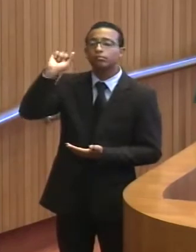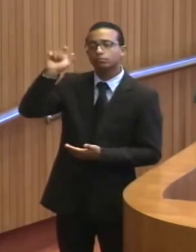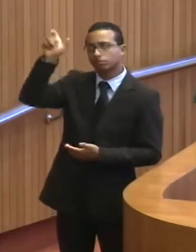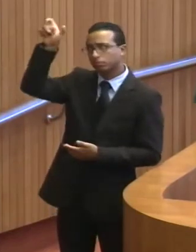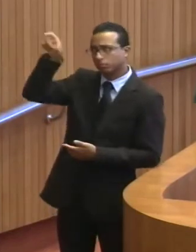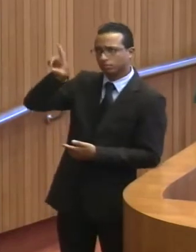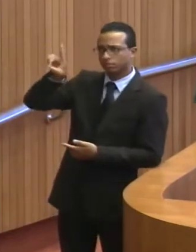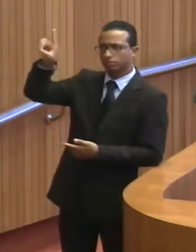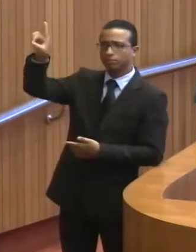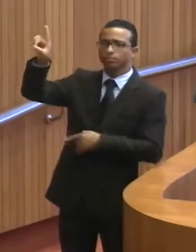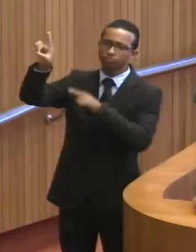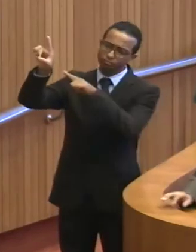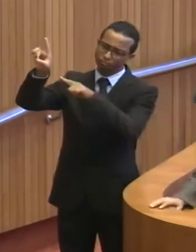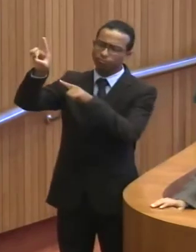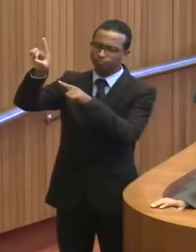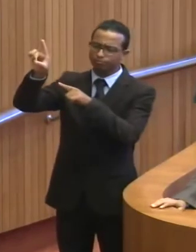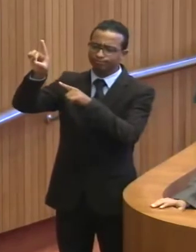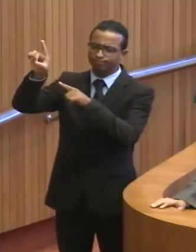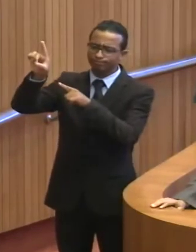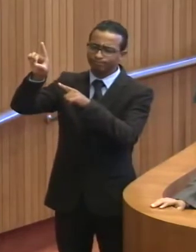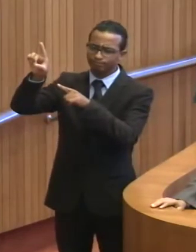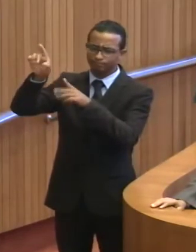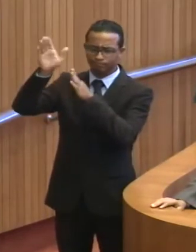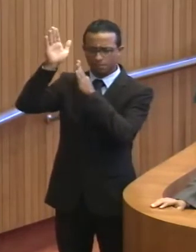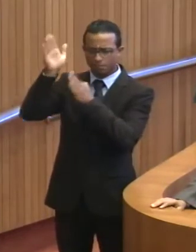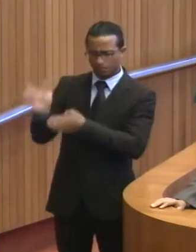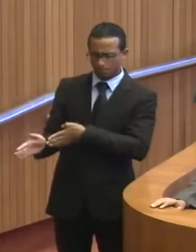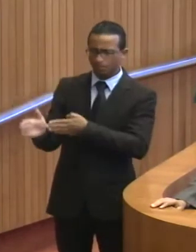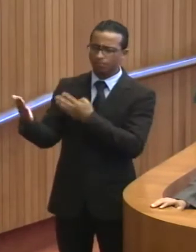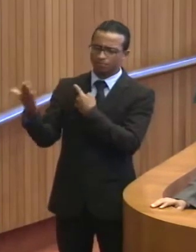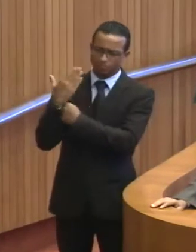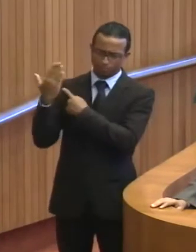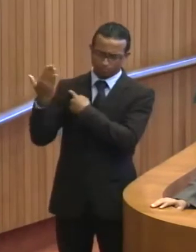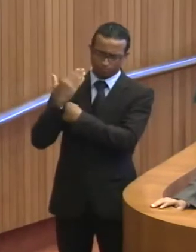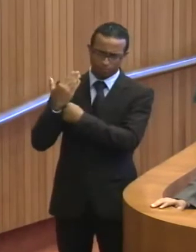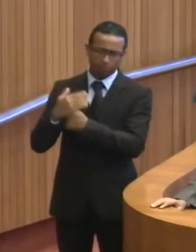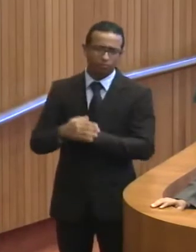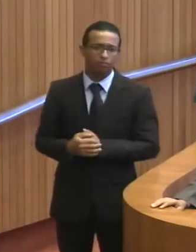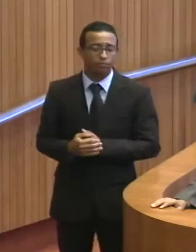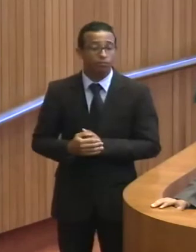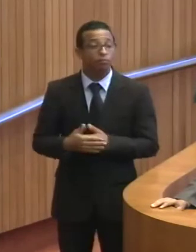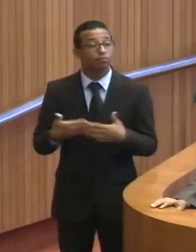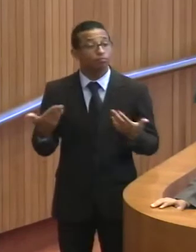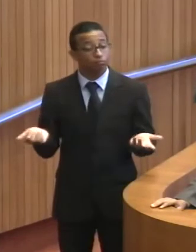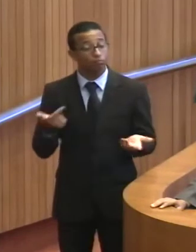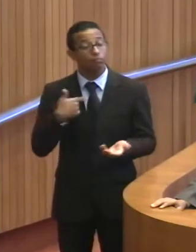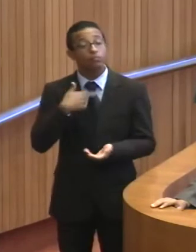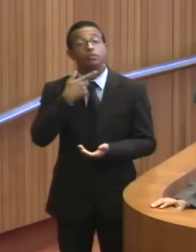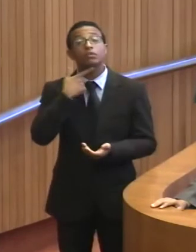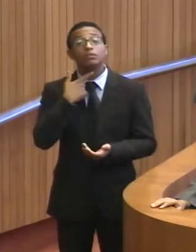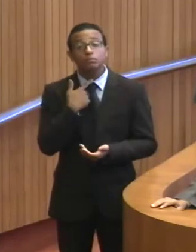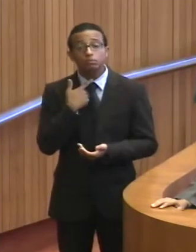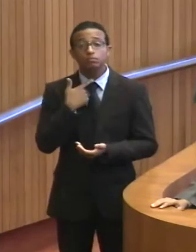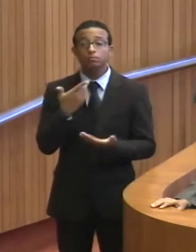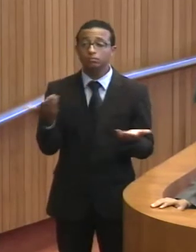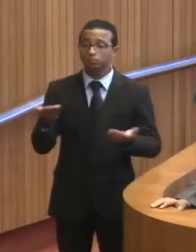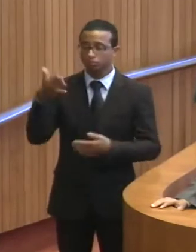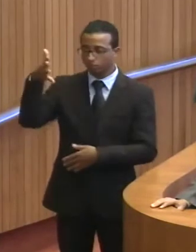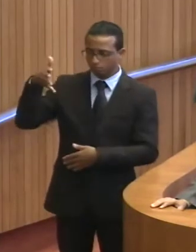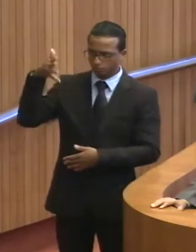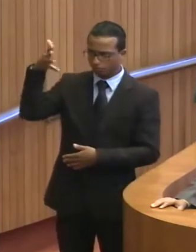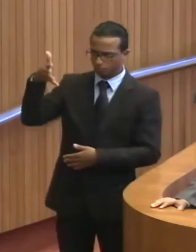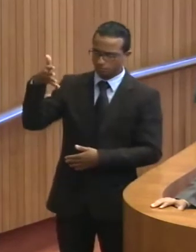sido muito fiel em todos os momentos. Eu queria, nesse grande